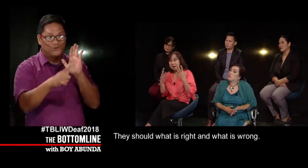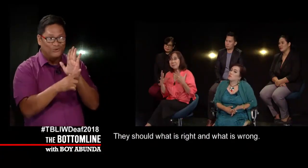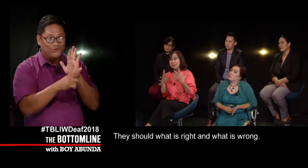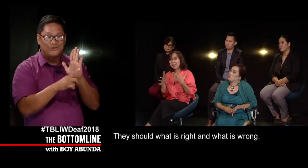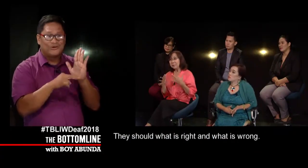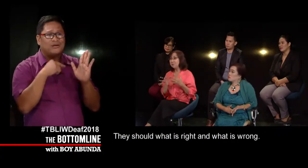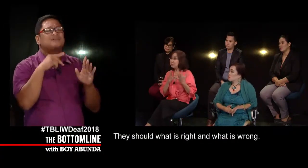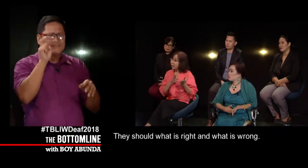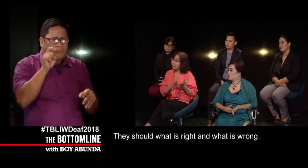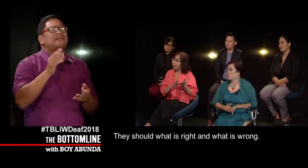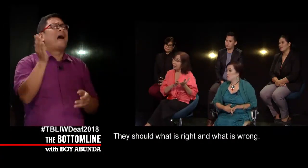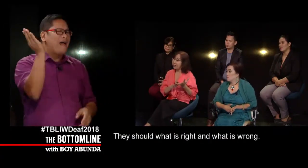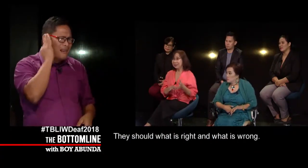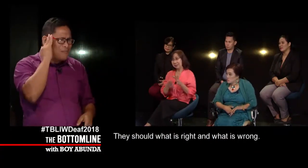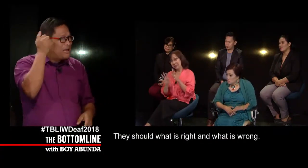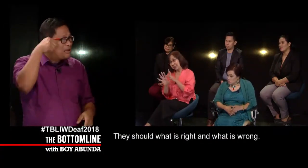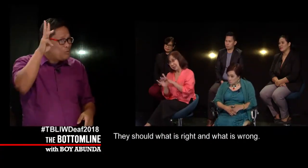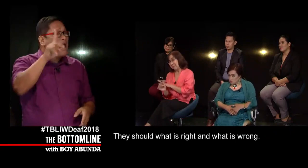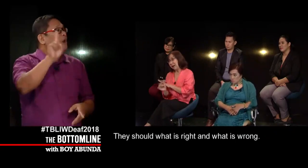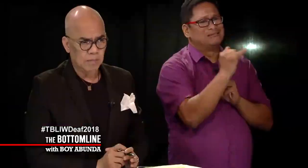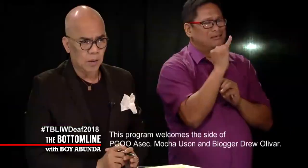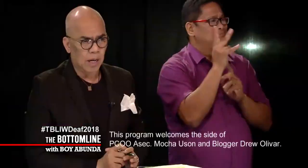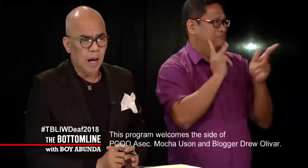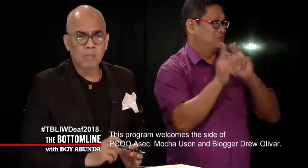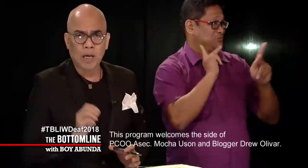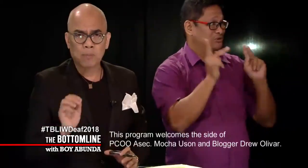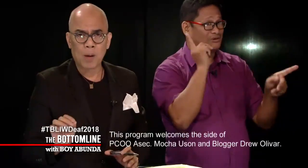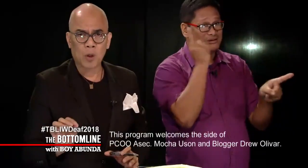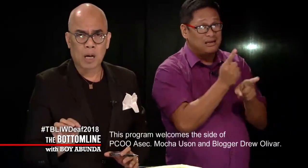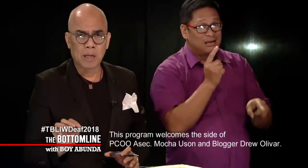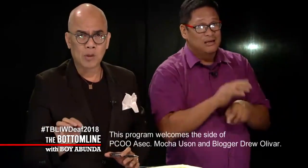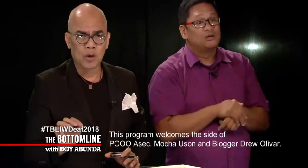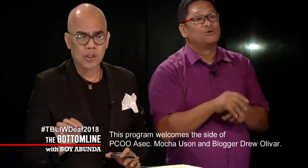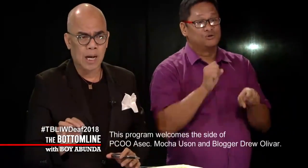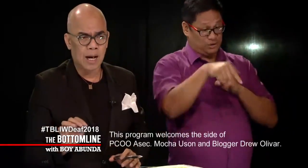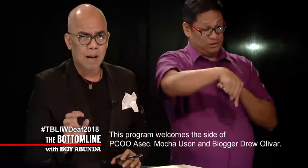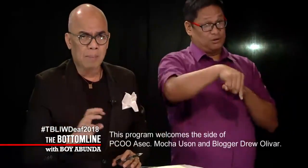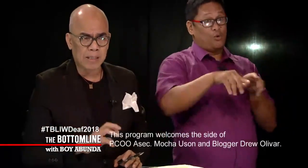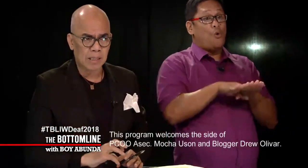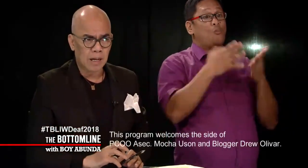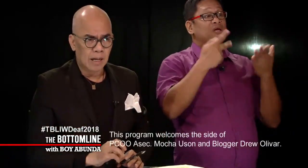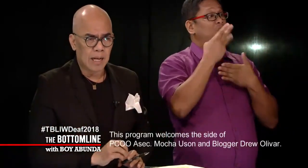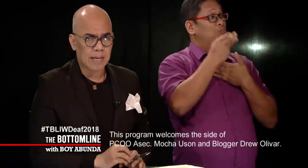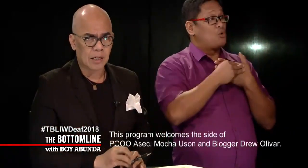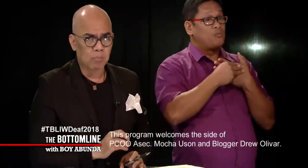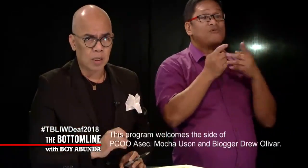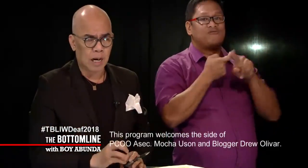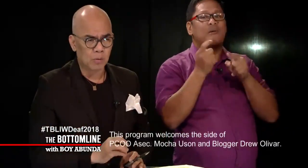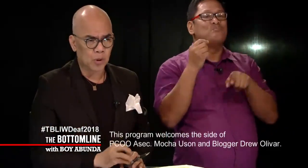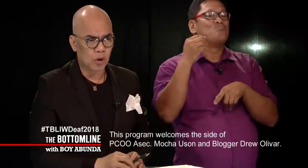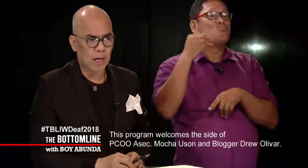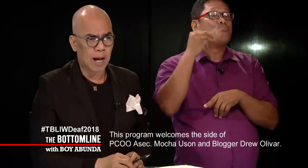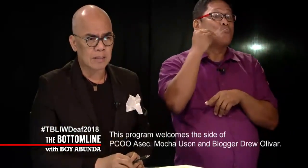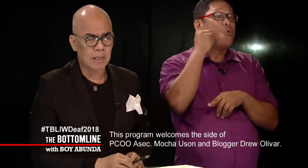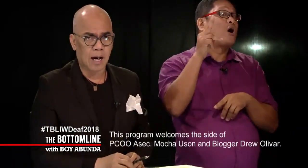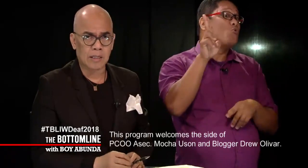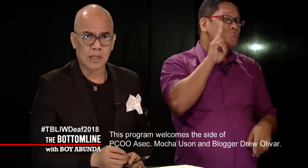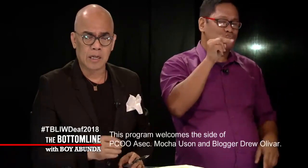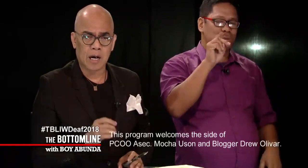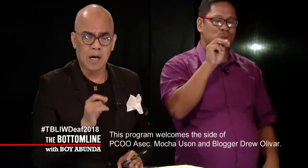maganda. Alam nila dapat yung tama at hindi tama. Okay. Bukas po ang programang ito sa panig ni Asek Mocha Uson